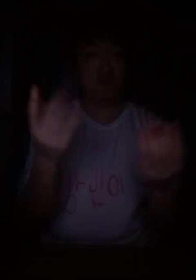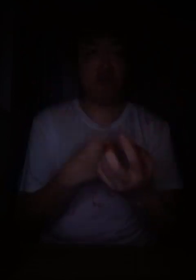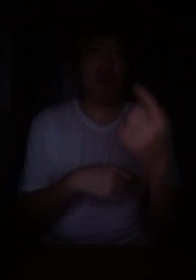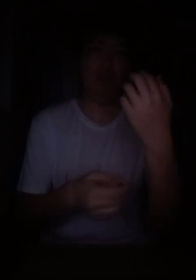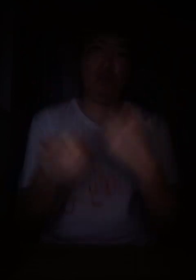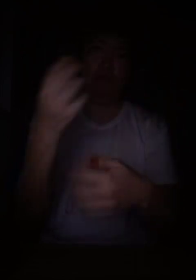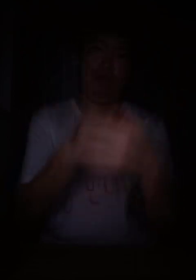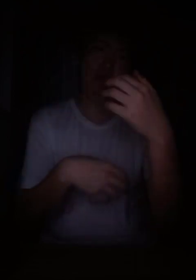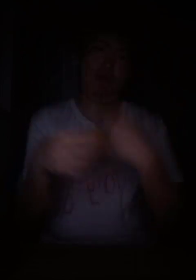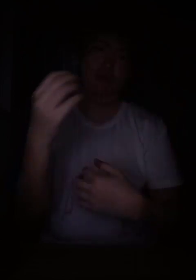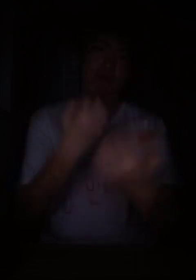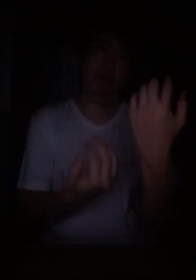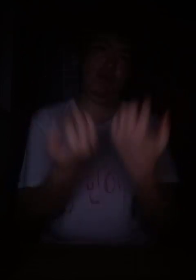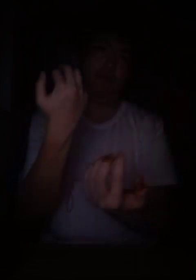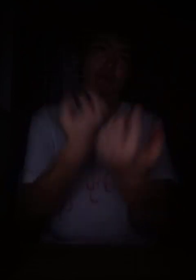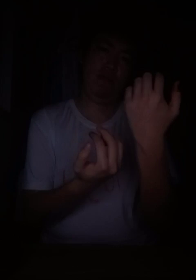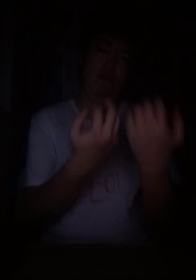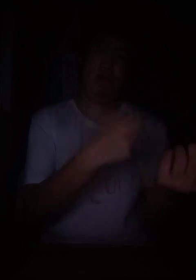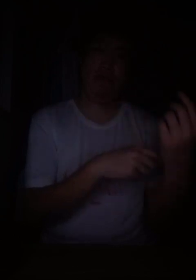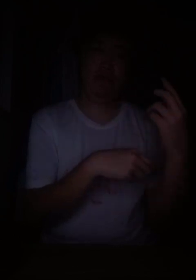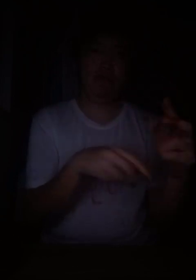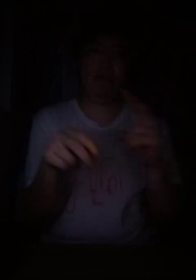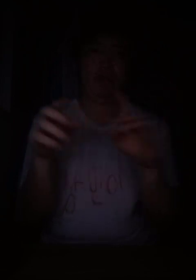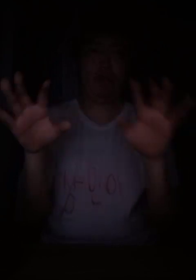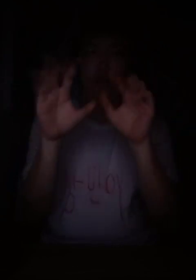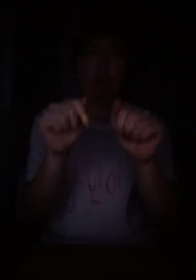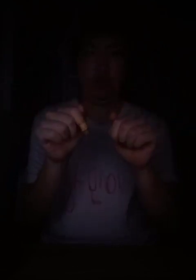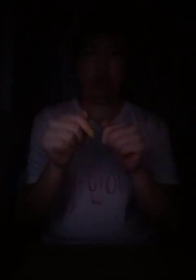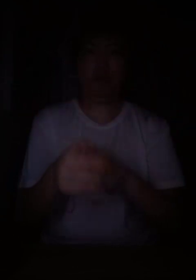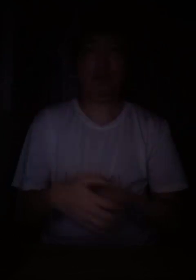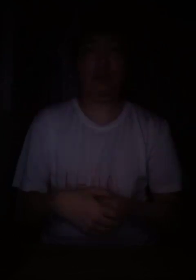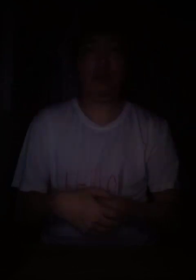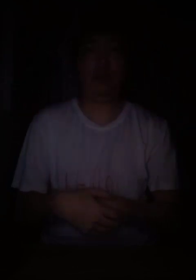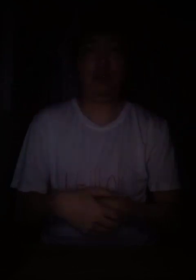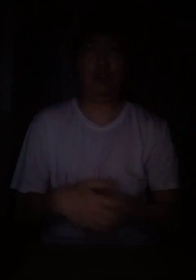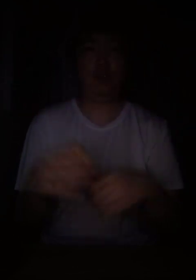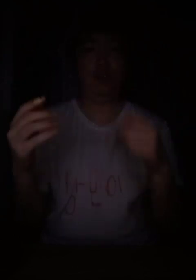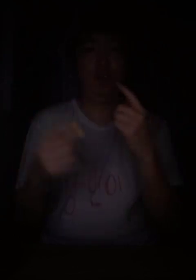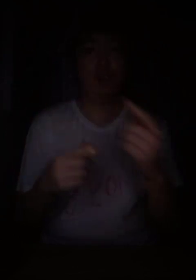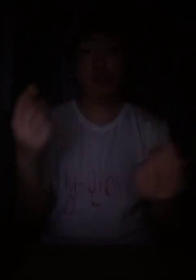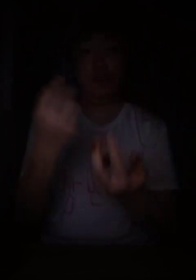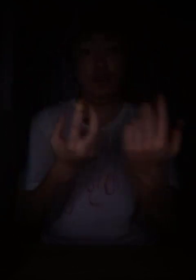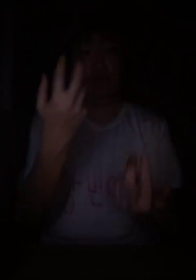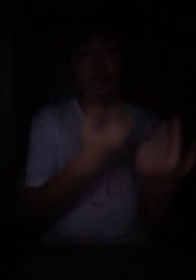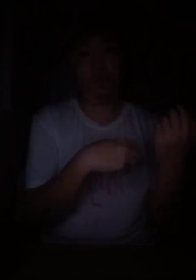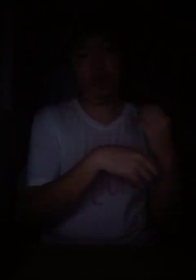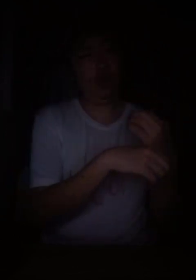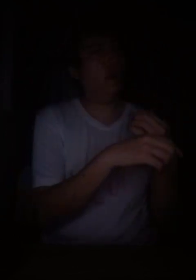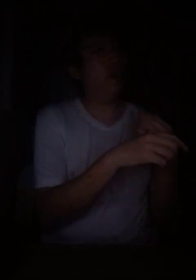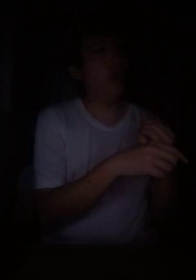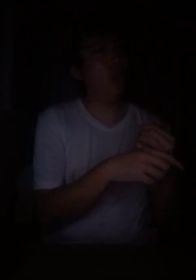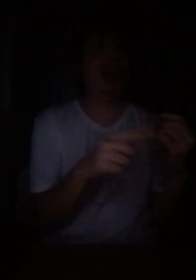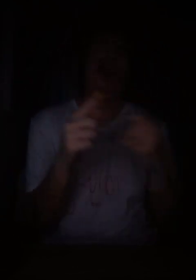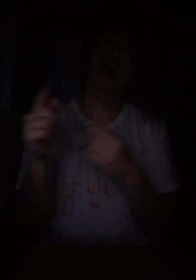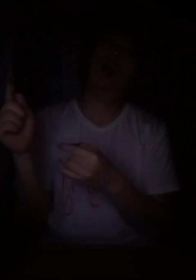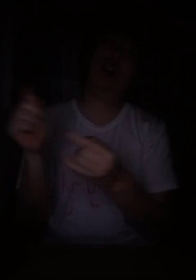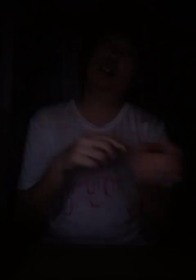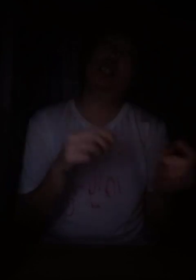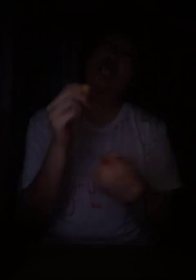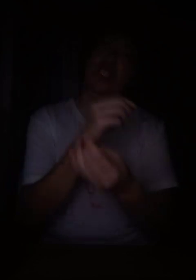작업장에서도 원인을 알 수 없는 불이 났다 25분 만에 꺼졌습니다. 이 불로 인명피해는 없었지만 공장 근무자 등 총